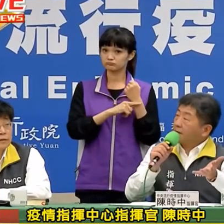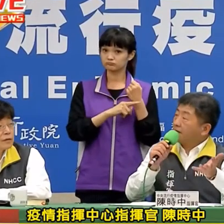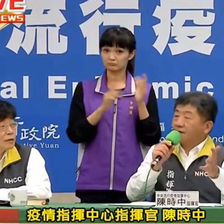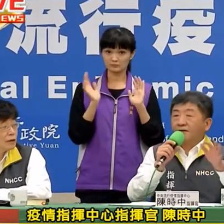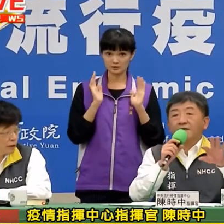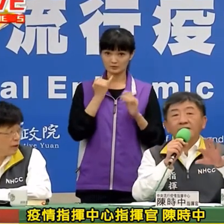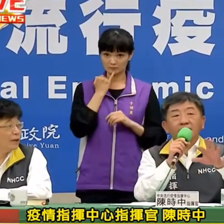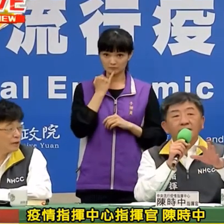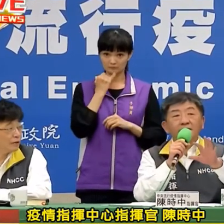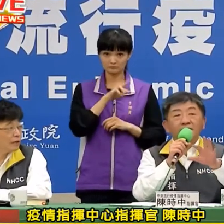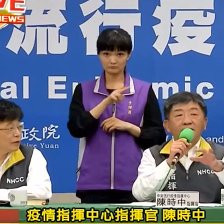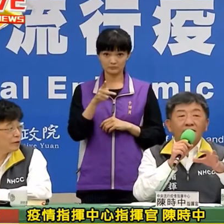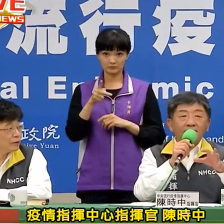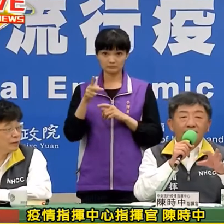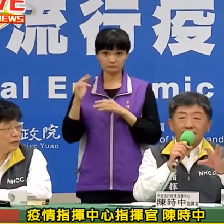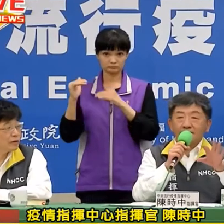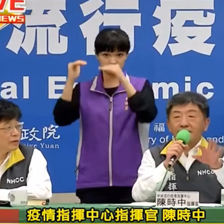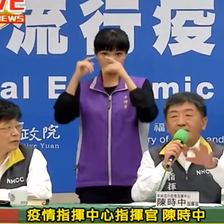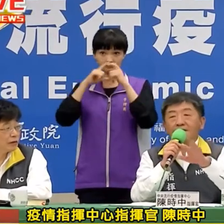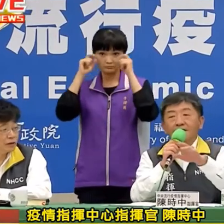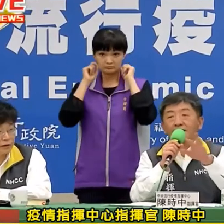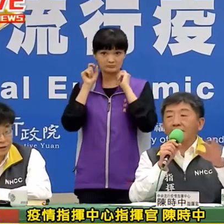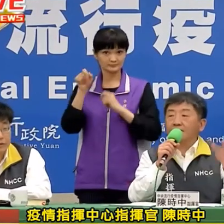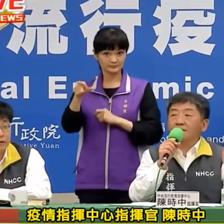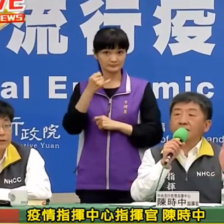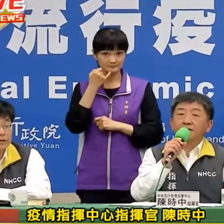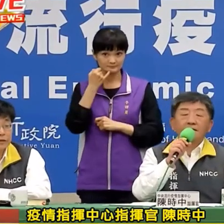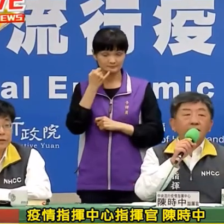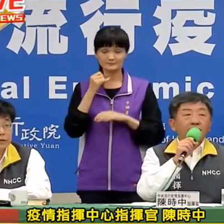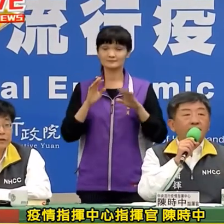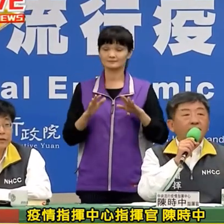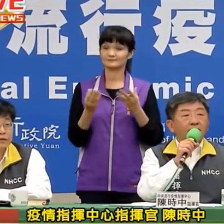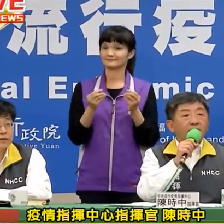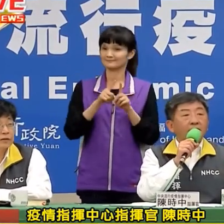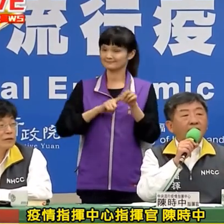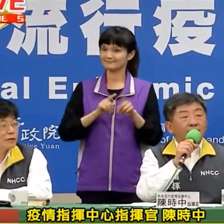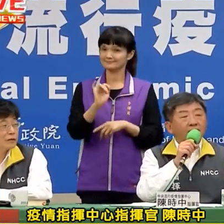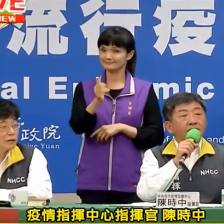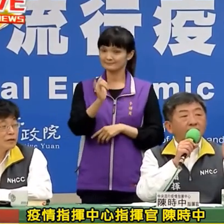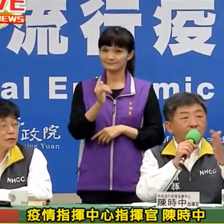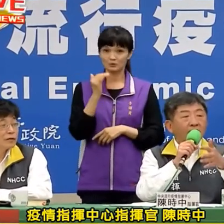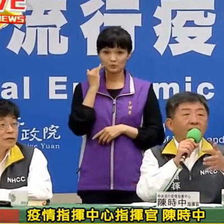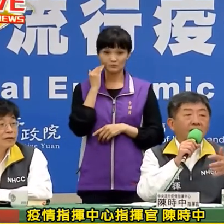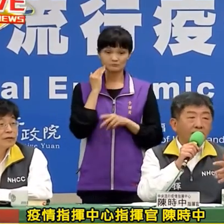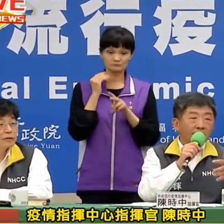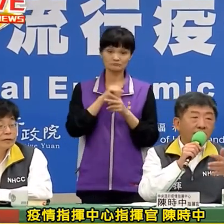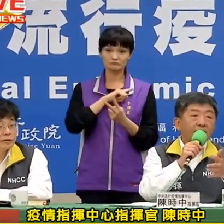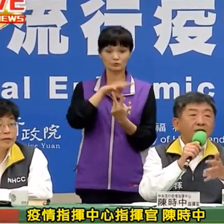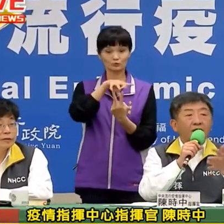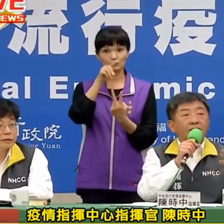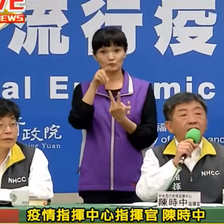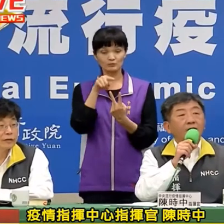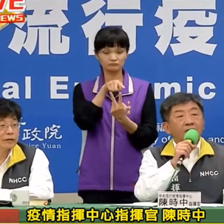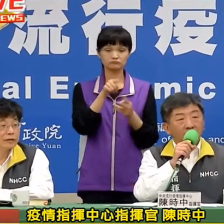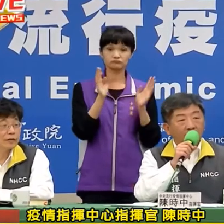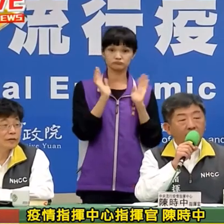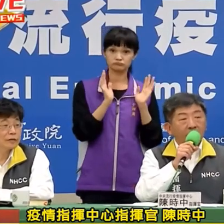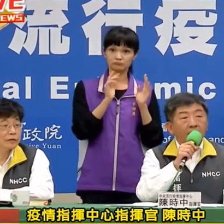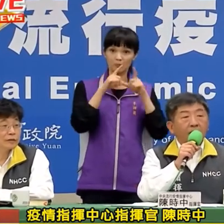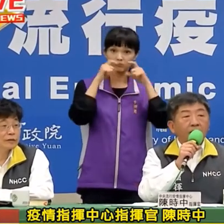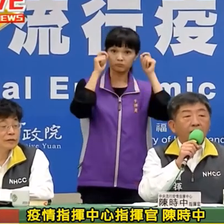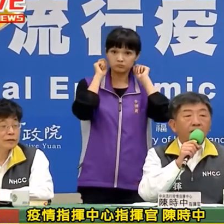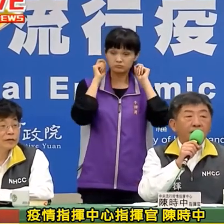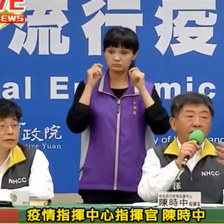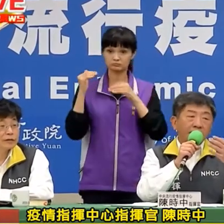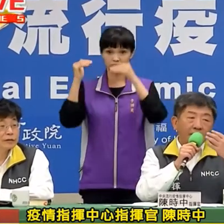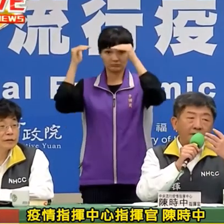是小孩可以买哈，反正现在都没差了，现在就是大人小孩都可以，好，你要买大人的就买大人的，你要买小孩就买小